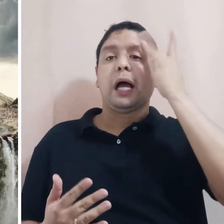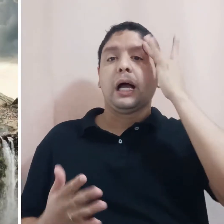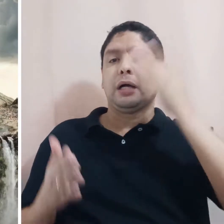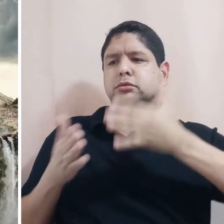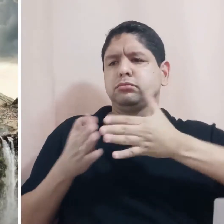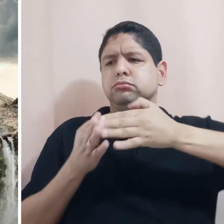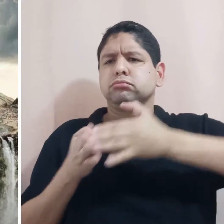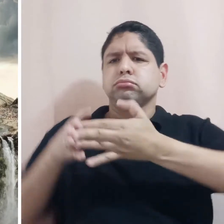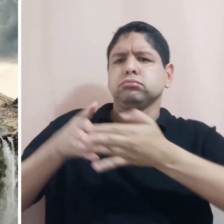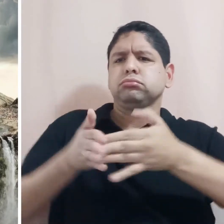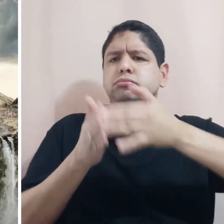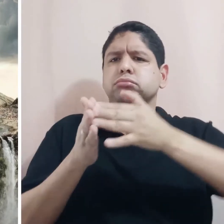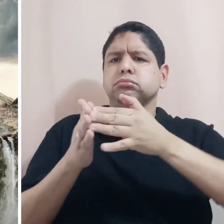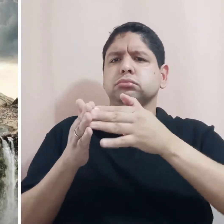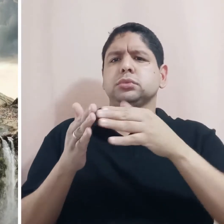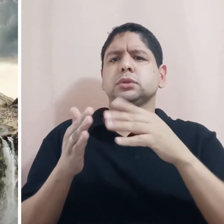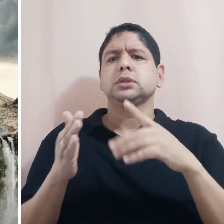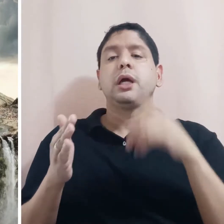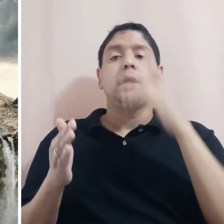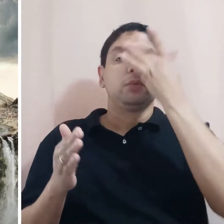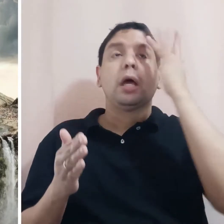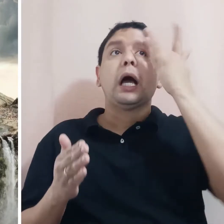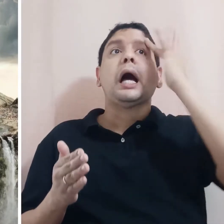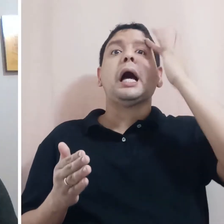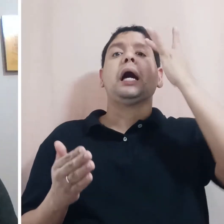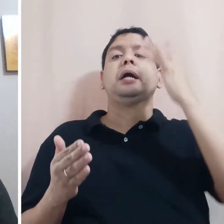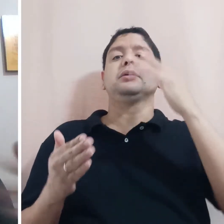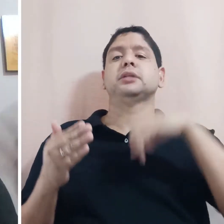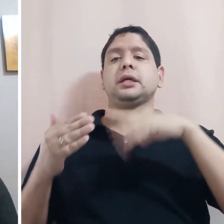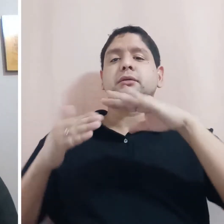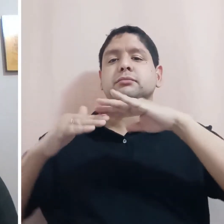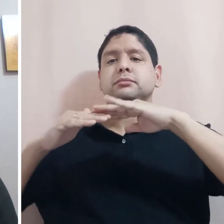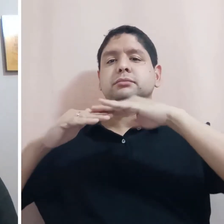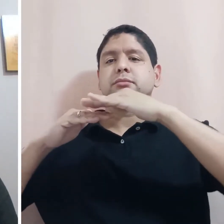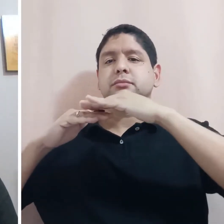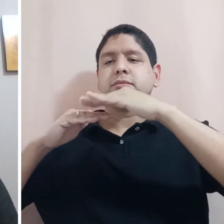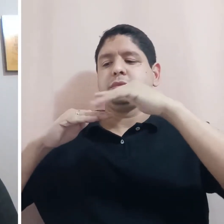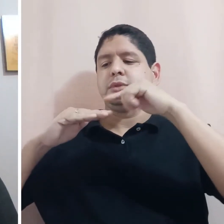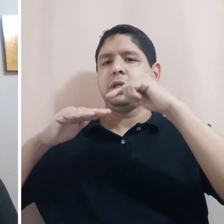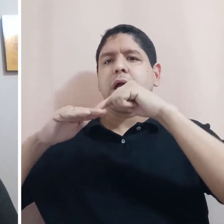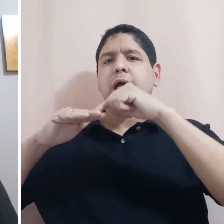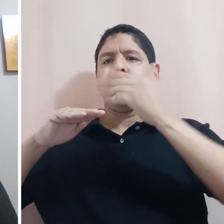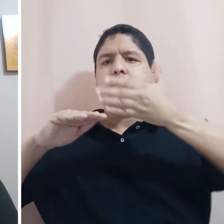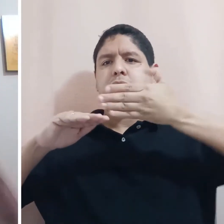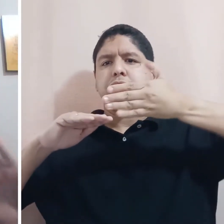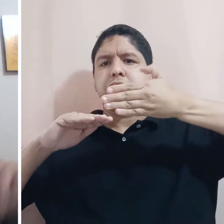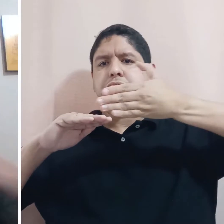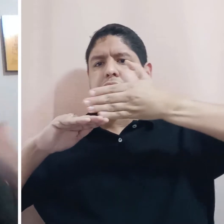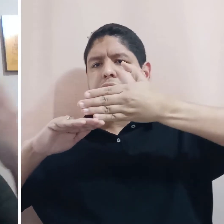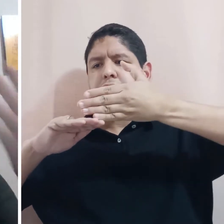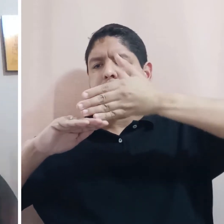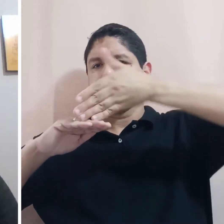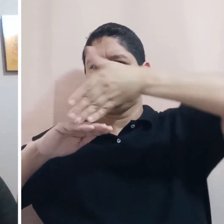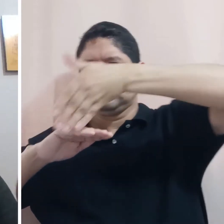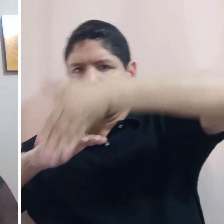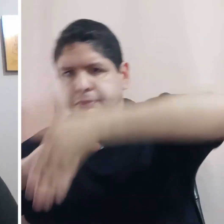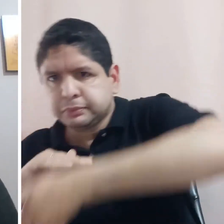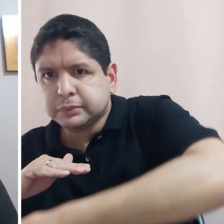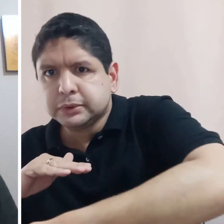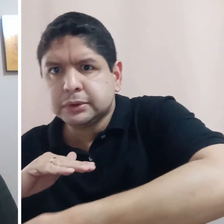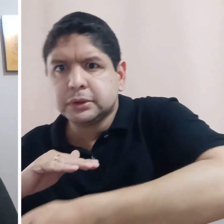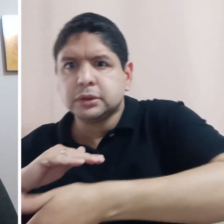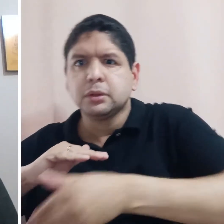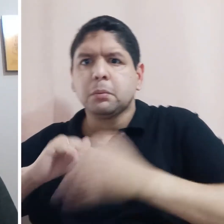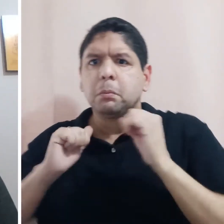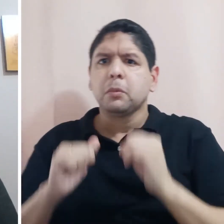um abismo, de uma grande cachoeira, que os navios, você já deve ter visto isso em filmes, até em desenhos, na fantasia, de que os navios iriam